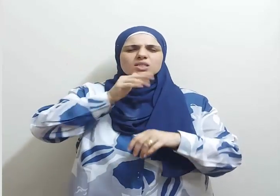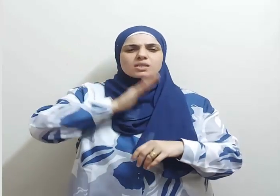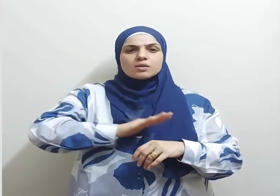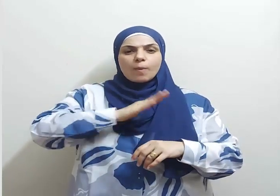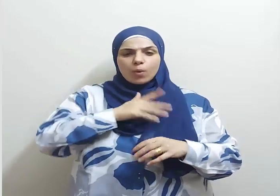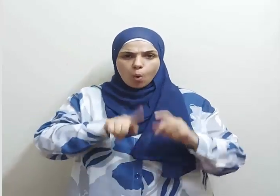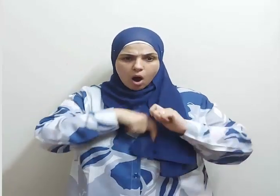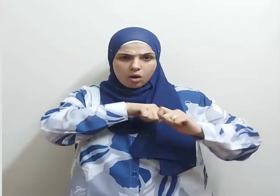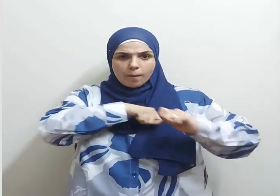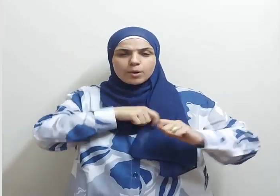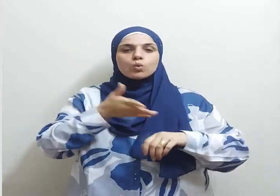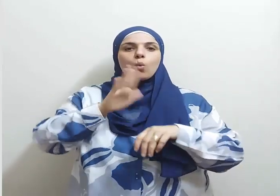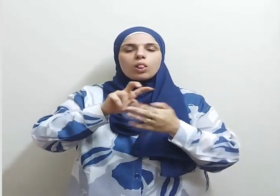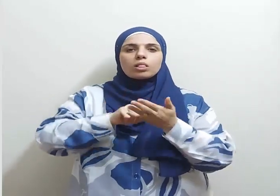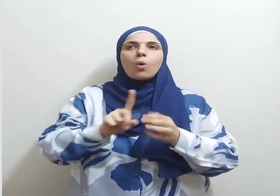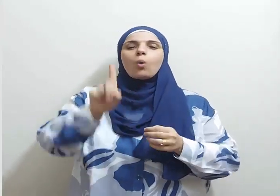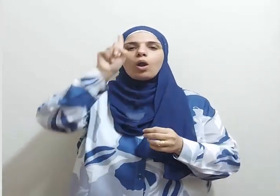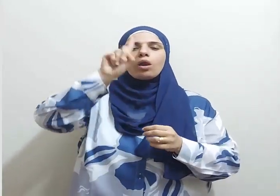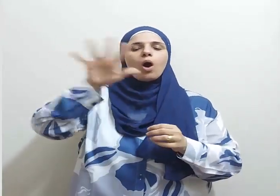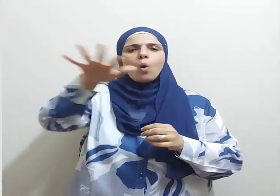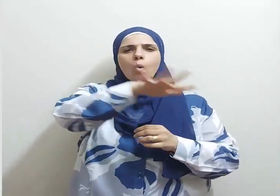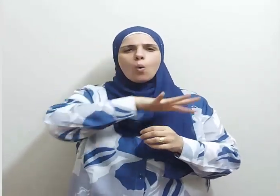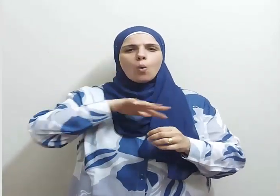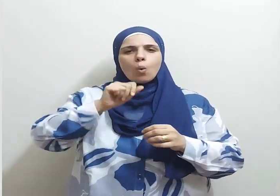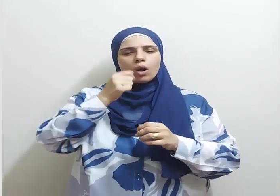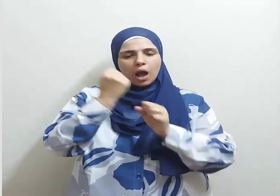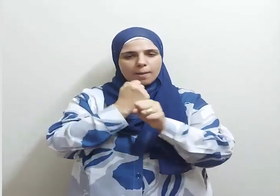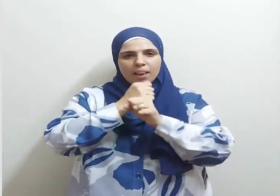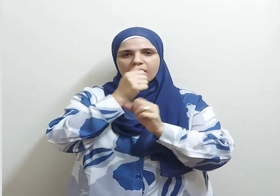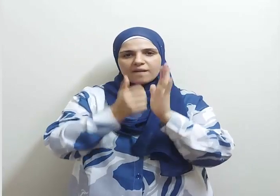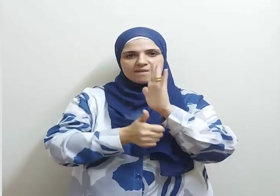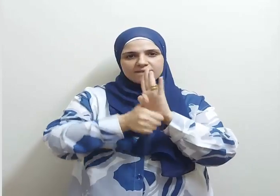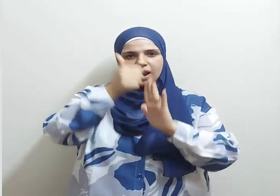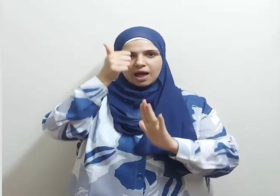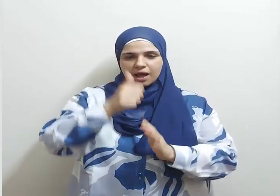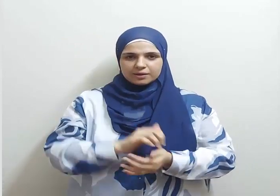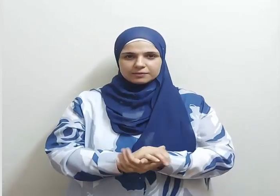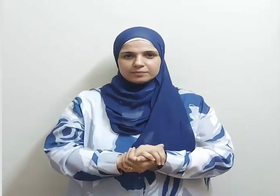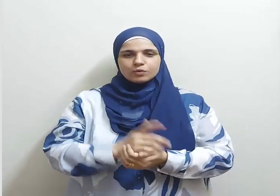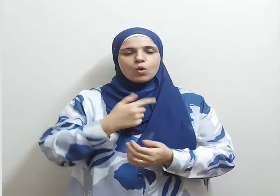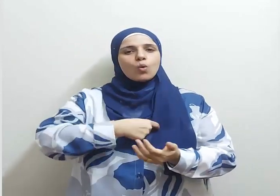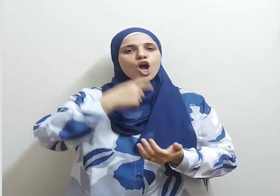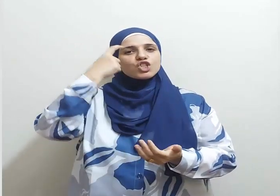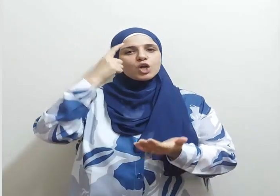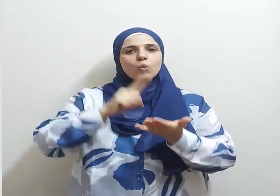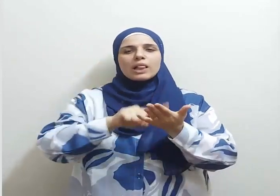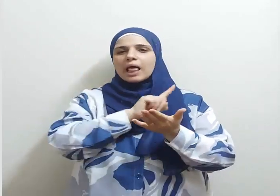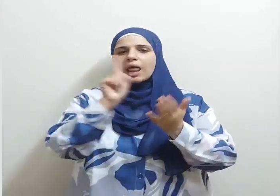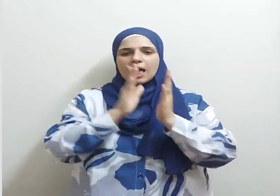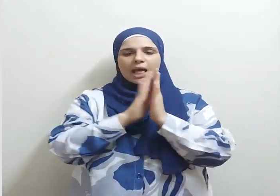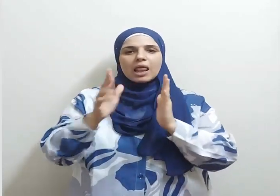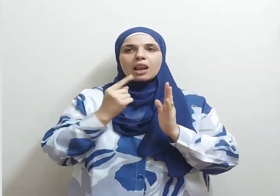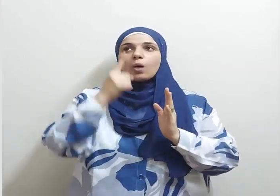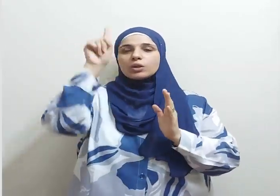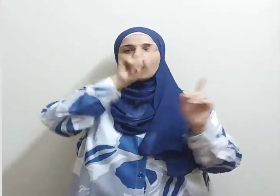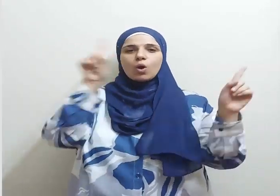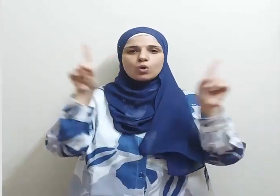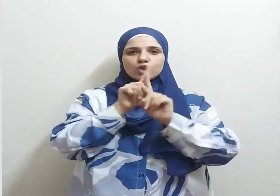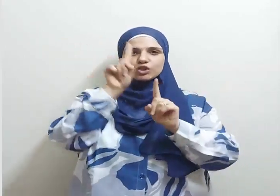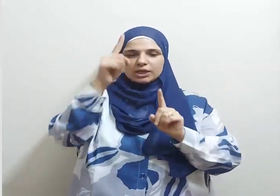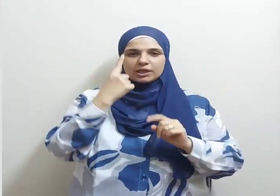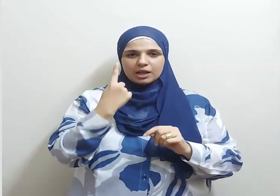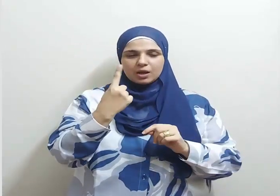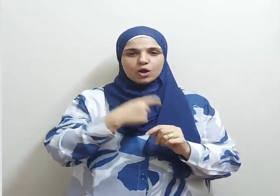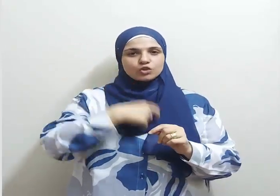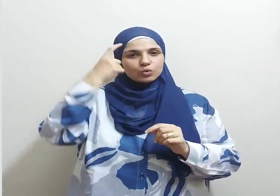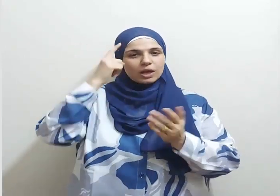ورابطوا واتقوا الله لعلكم تفلحون واشهد ان لا اله الا الله وحده لا شريك